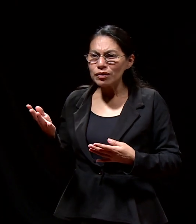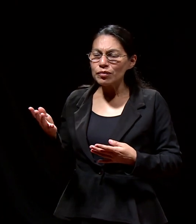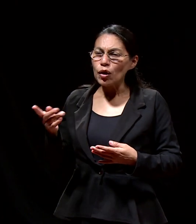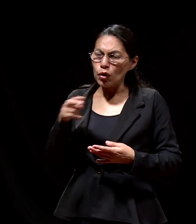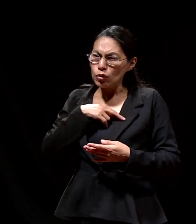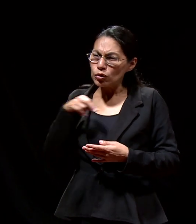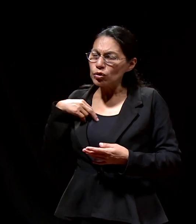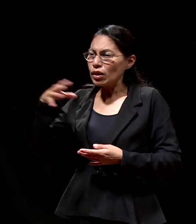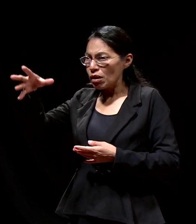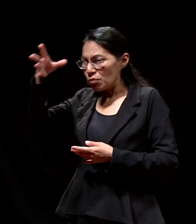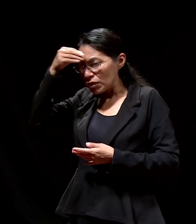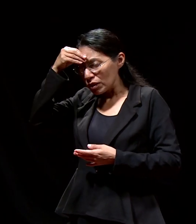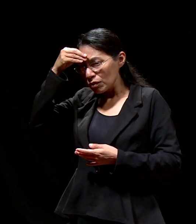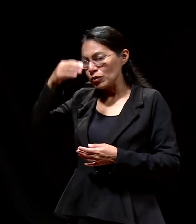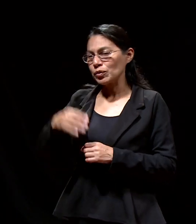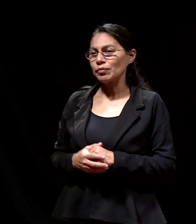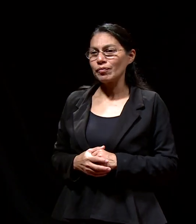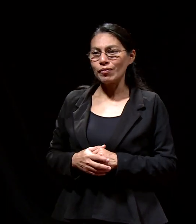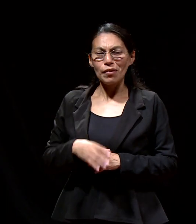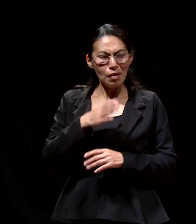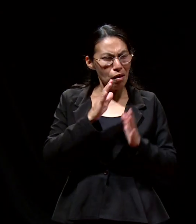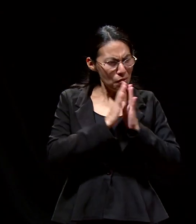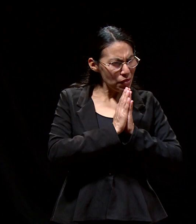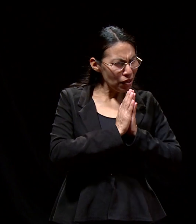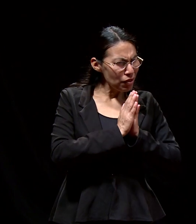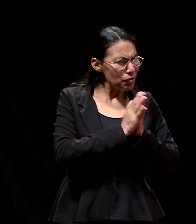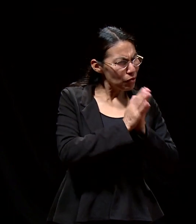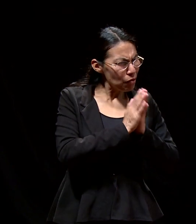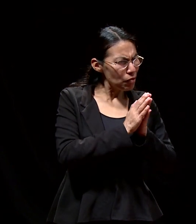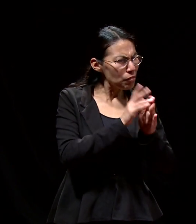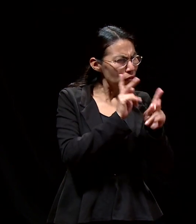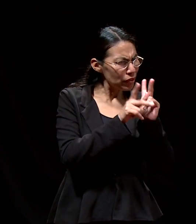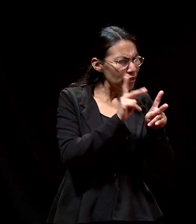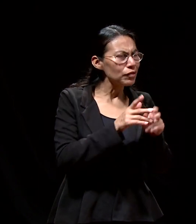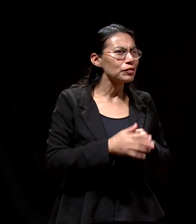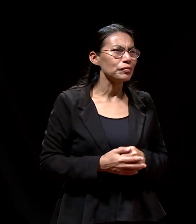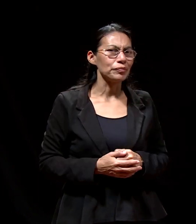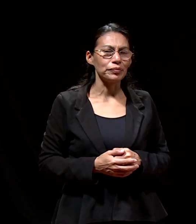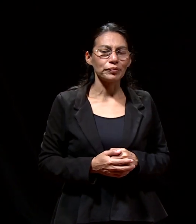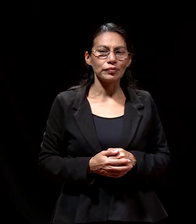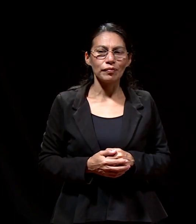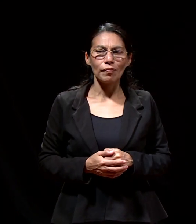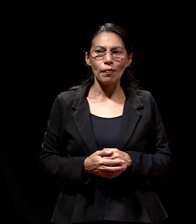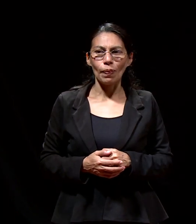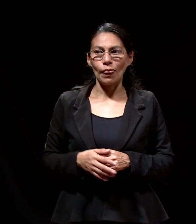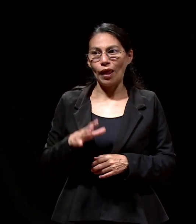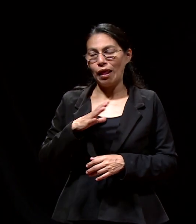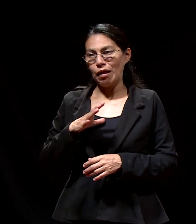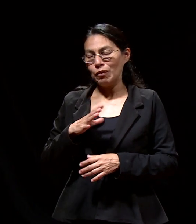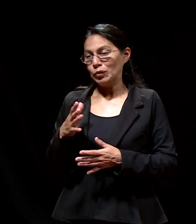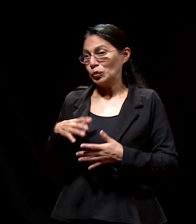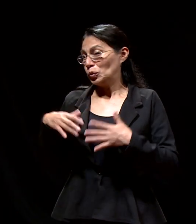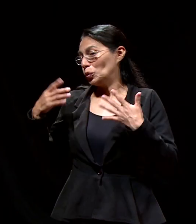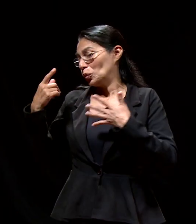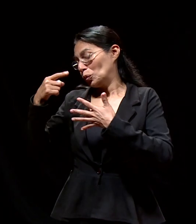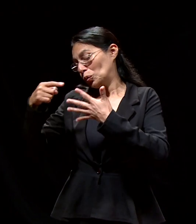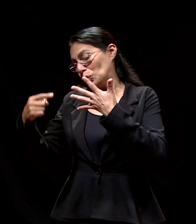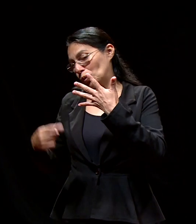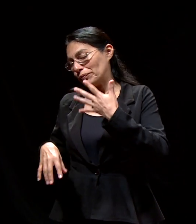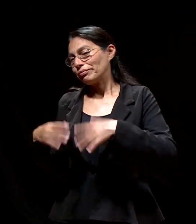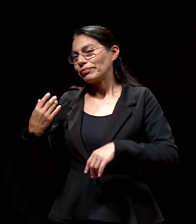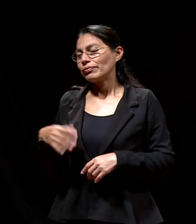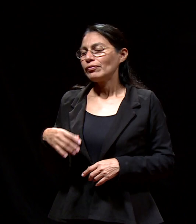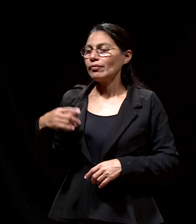eso es lo que nosotros hemos aprendido cuéntanos cuéntanos algún testimonio hemos tenido varios testimonios